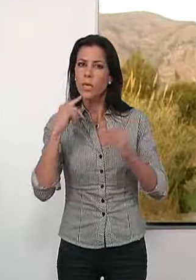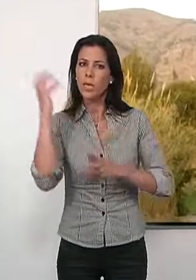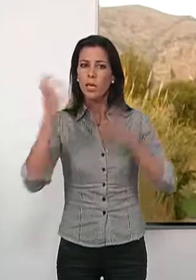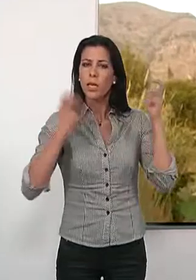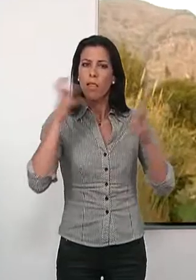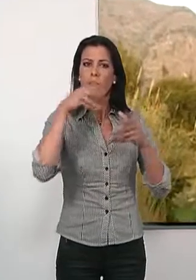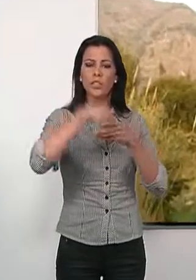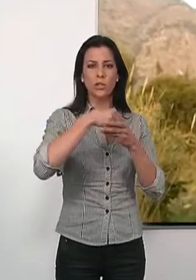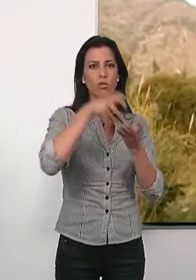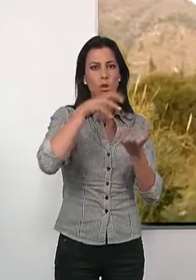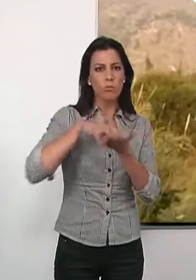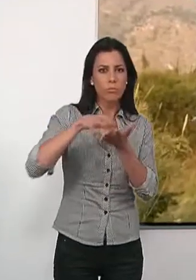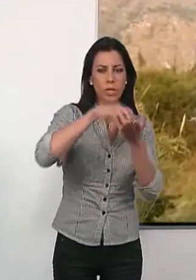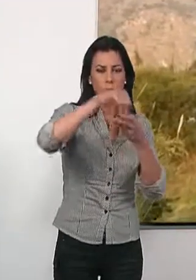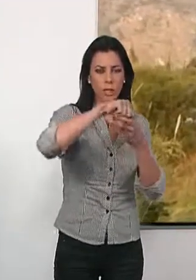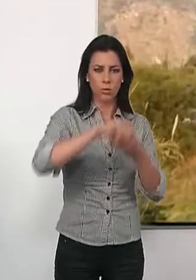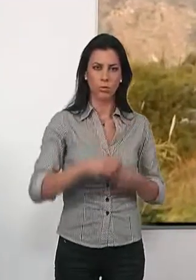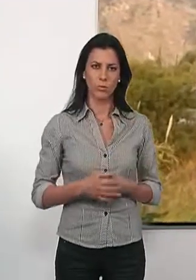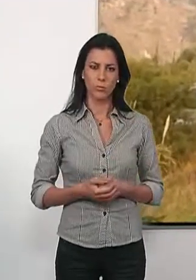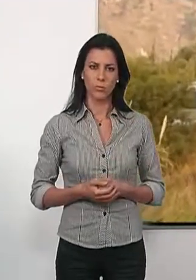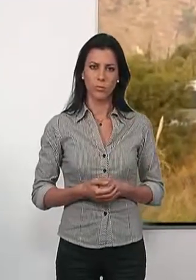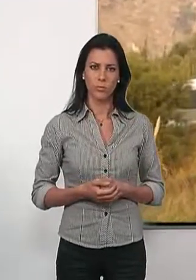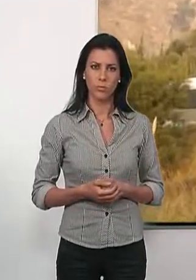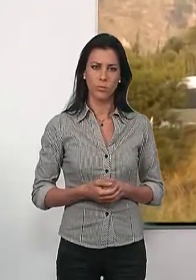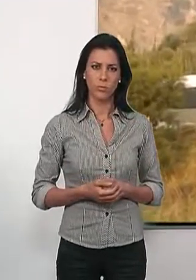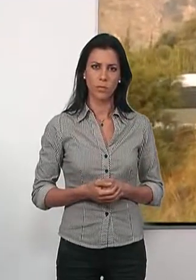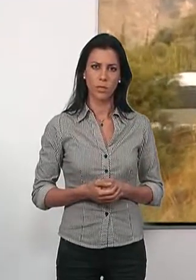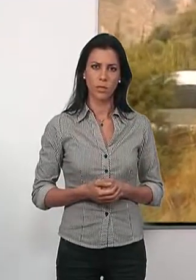explotaciones ganaderas fuera del casco urbano